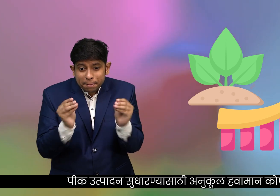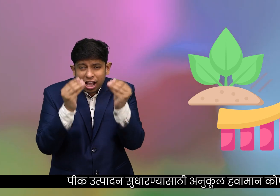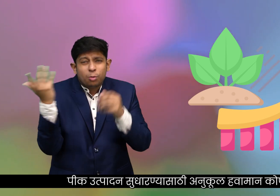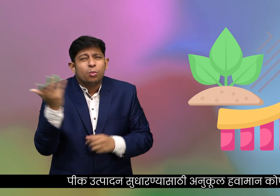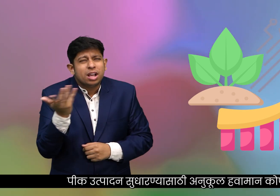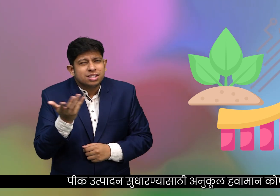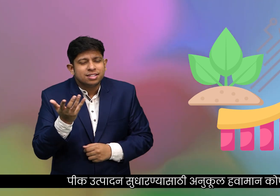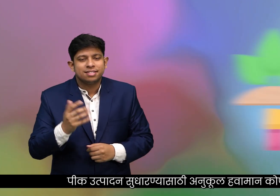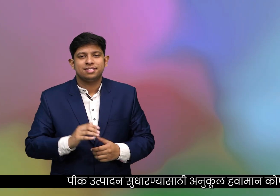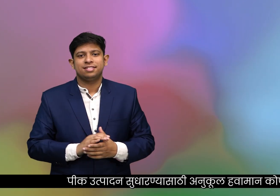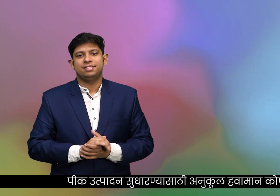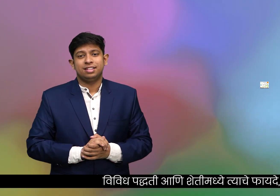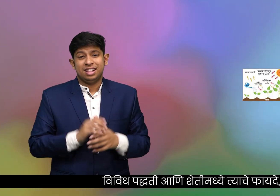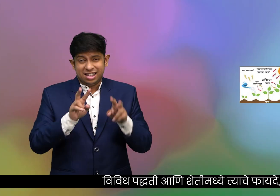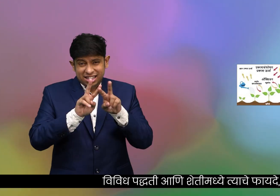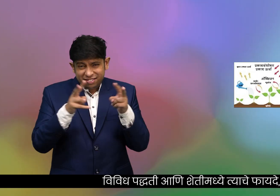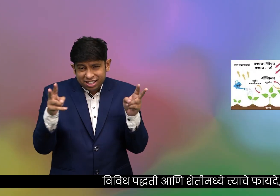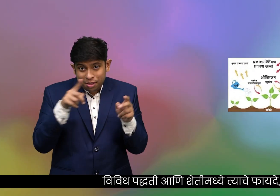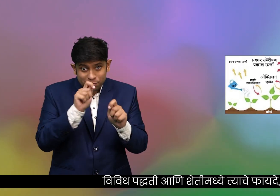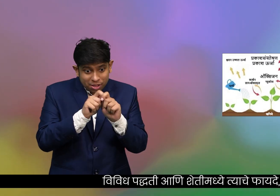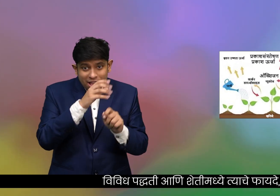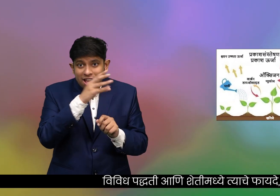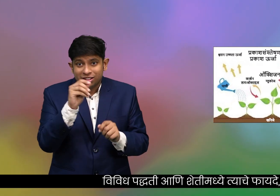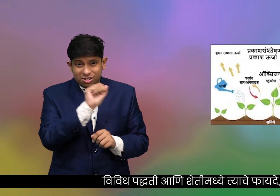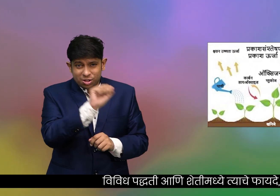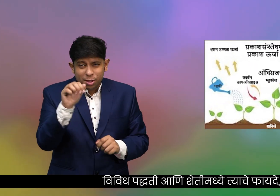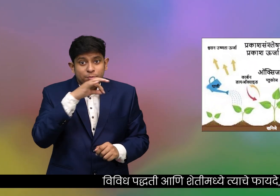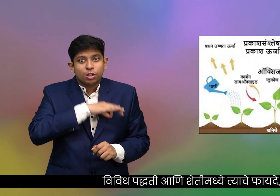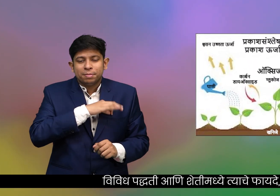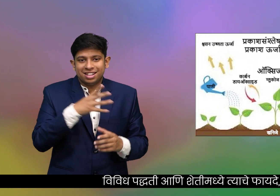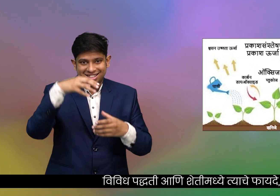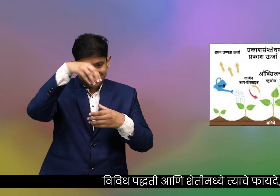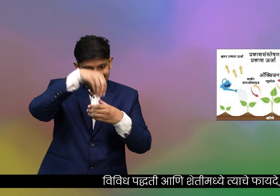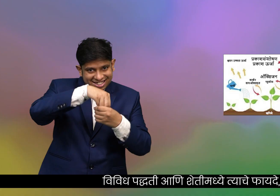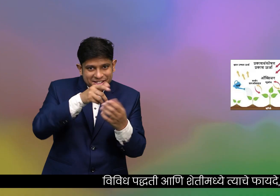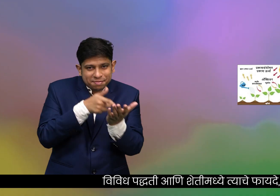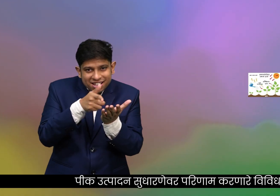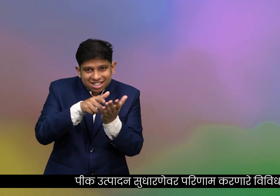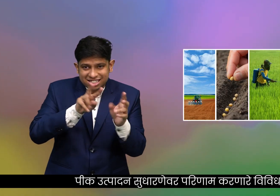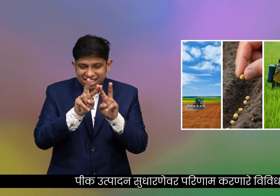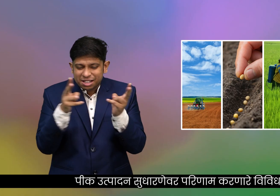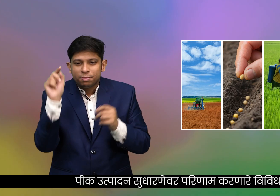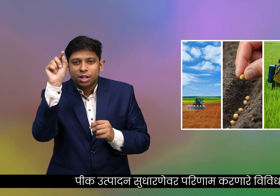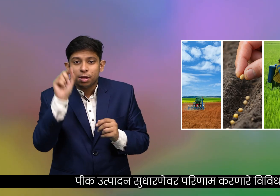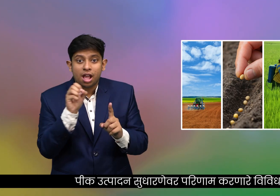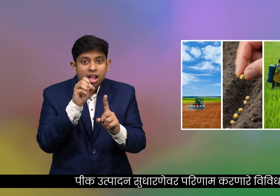अनुकूल हवामान कोणते आहे, विविध पद्धती आणि शेतीमध्ये त्यांचे फायदे, पीक उत्पादन